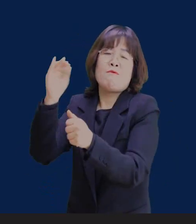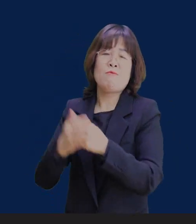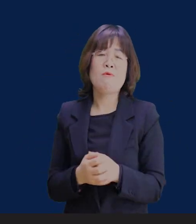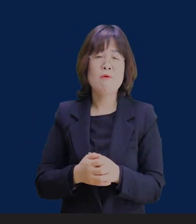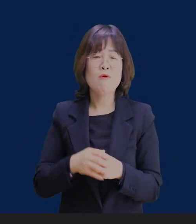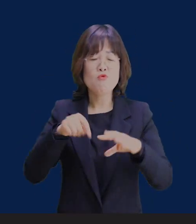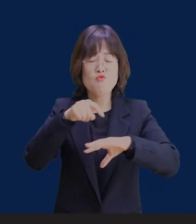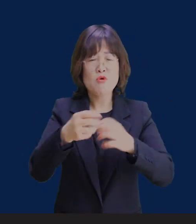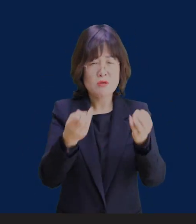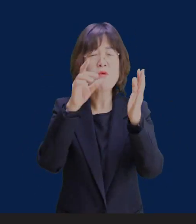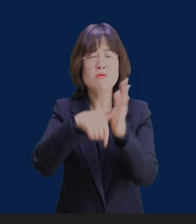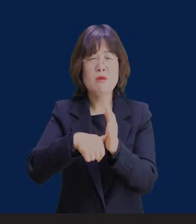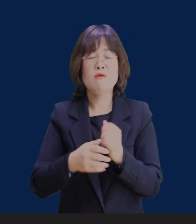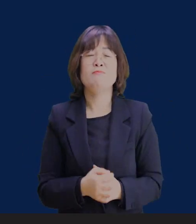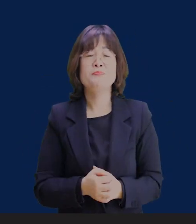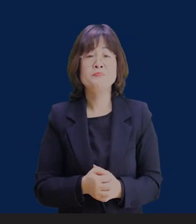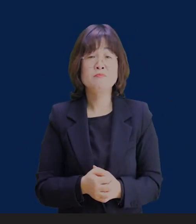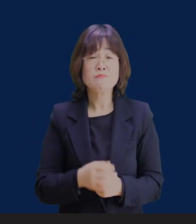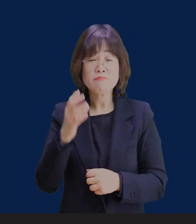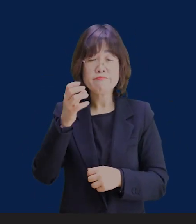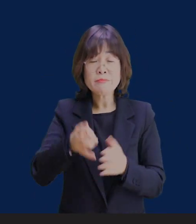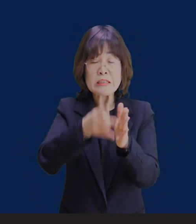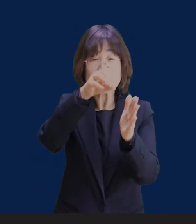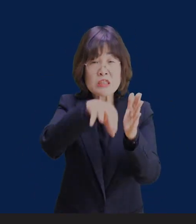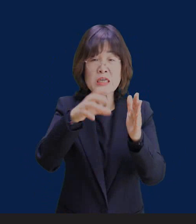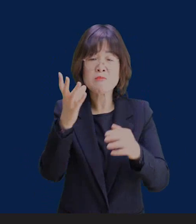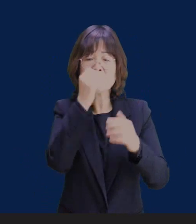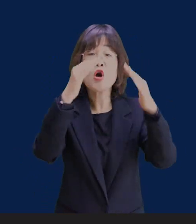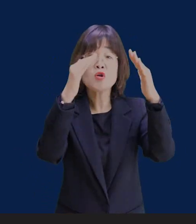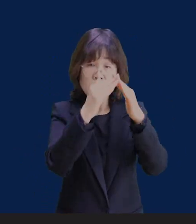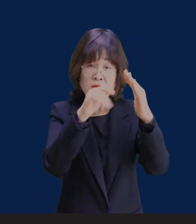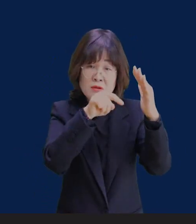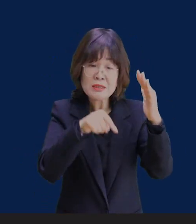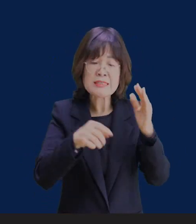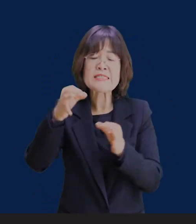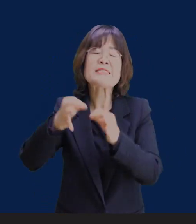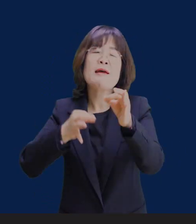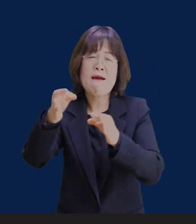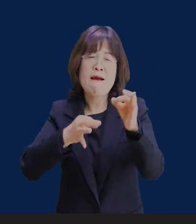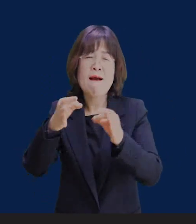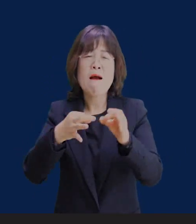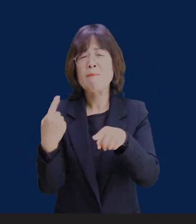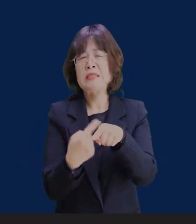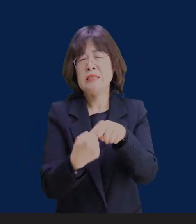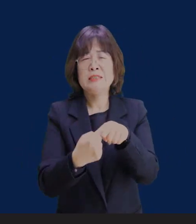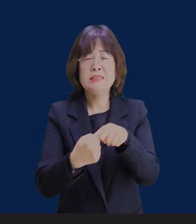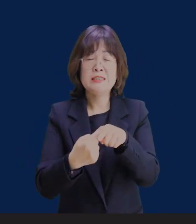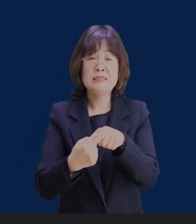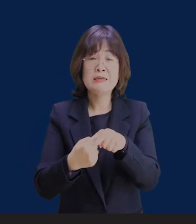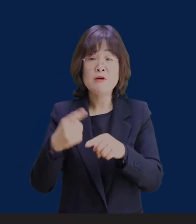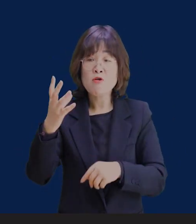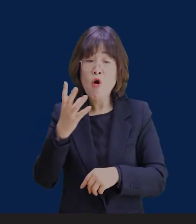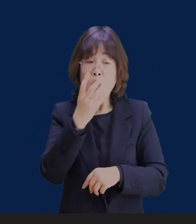했습니다. 언제요? 6월절 기간에 말이죠. 그야말로 예루살렘 성전은 시장바닥이 되고